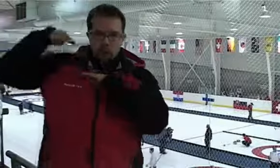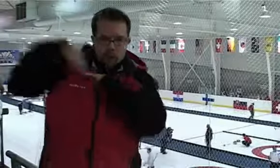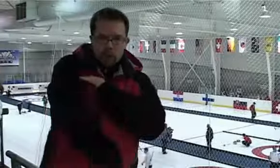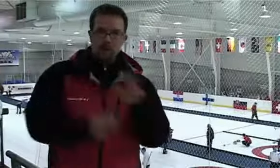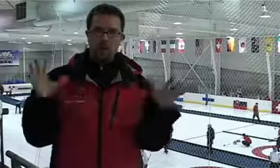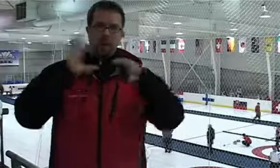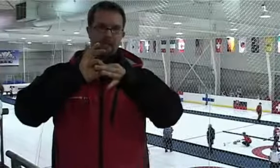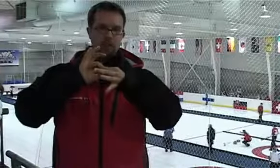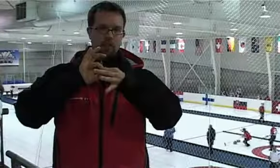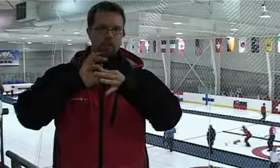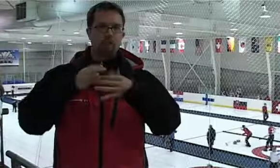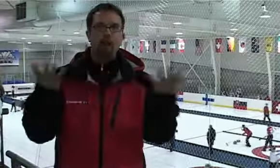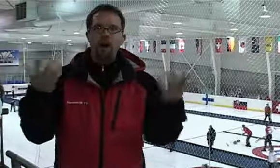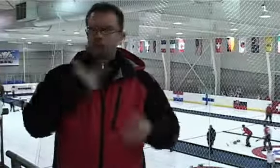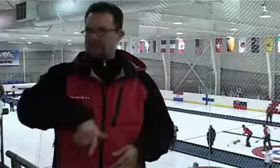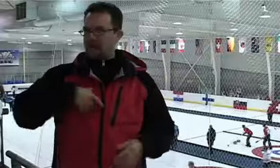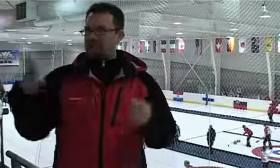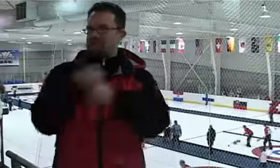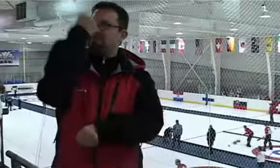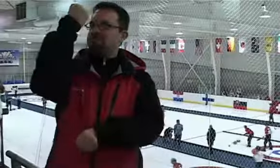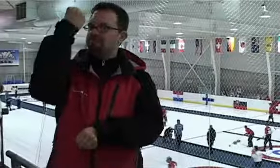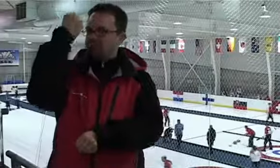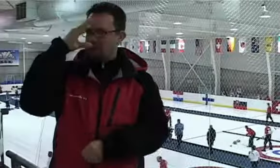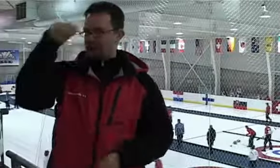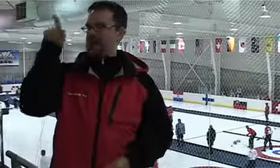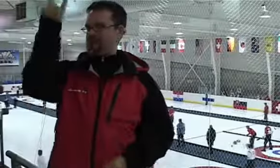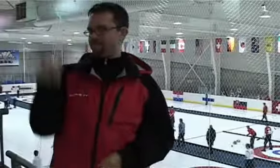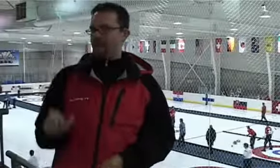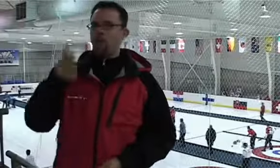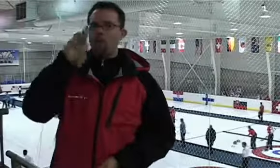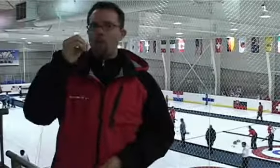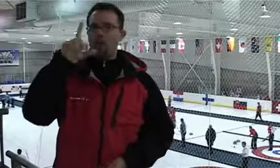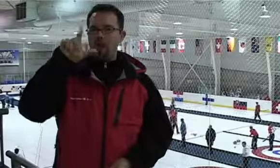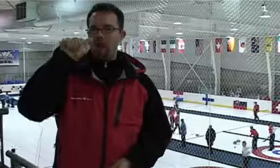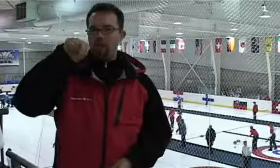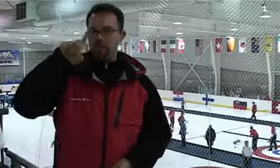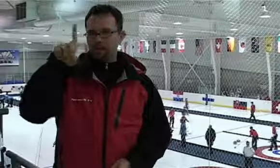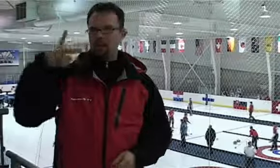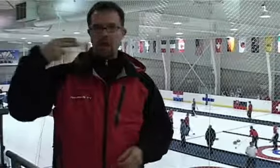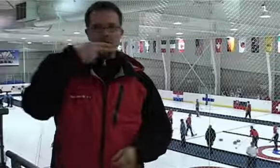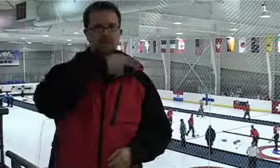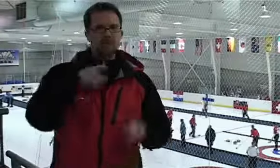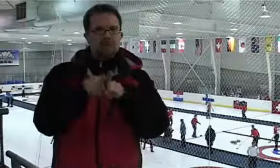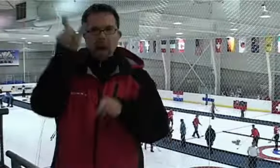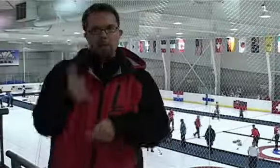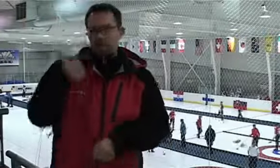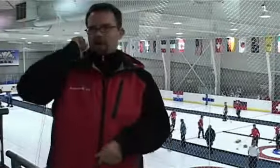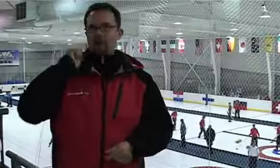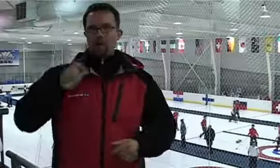Slalom plus Kombination statt. Die Schweizer haben wieder eine Medaille geholt durch Roland Schneider.